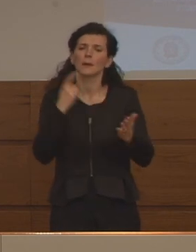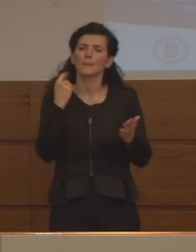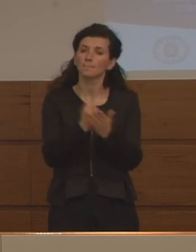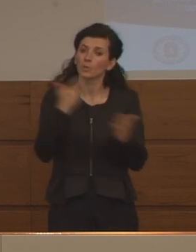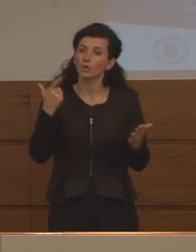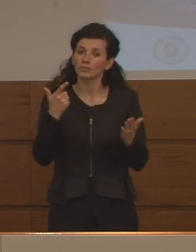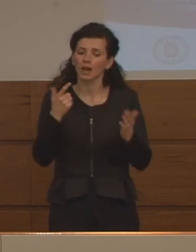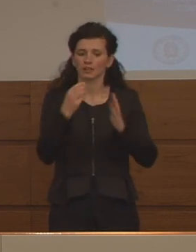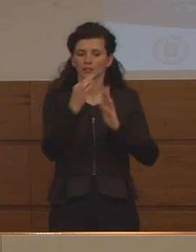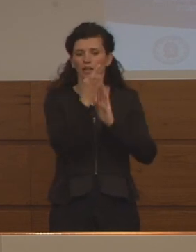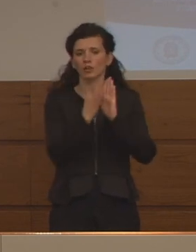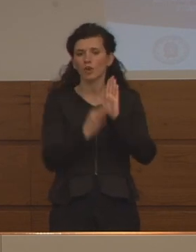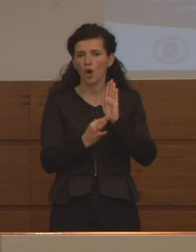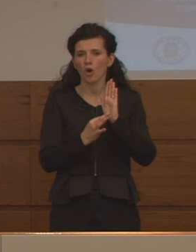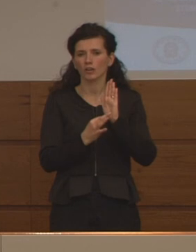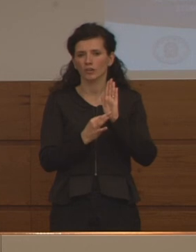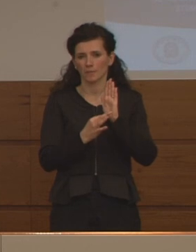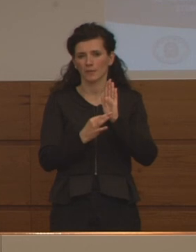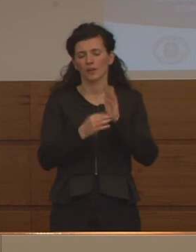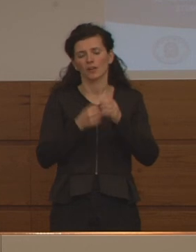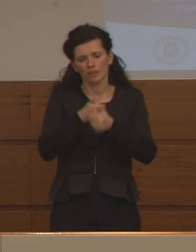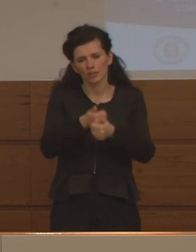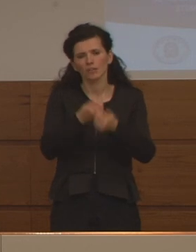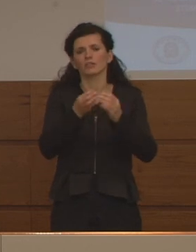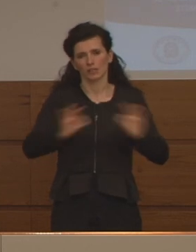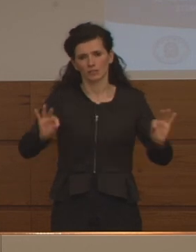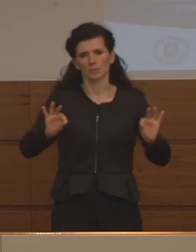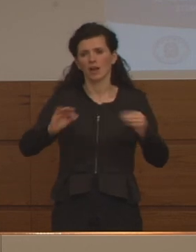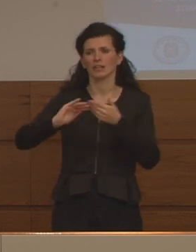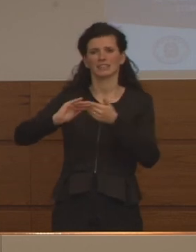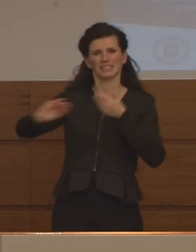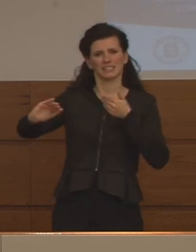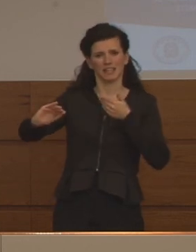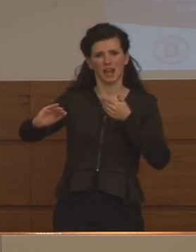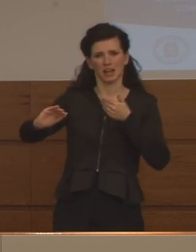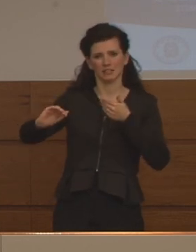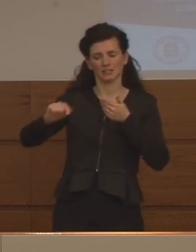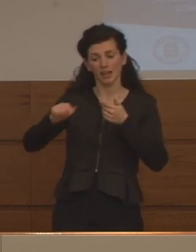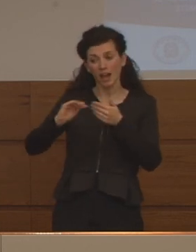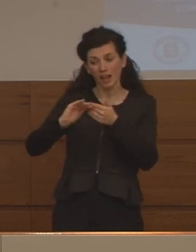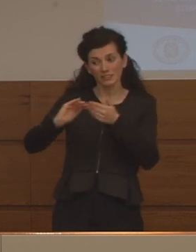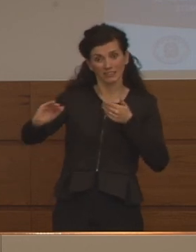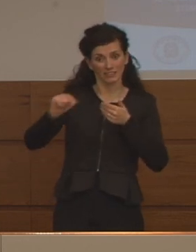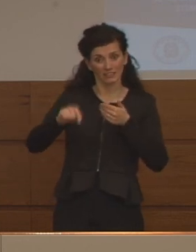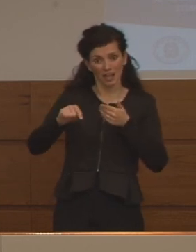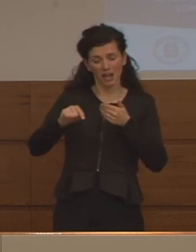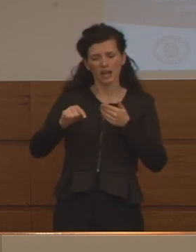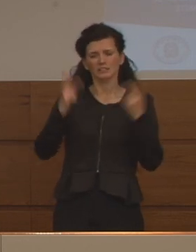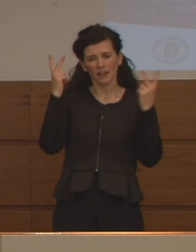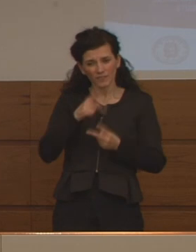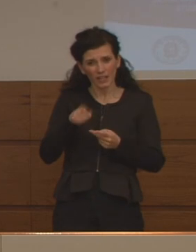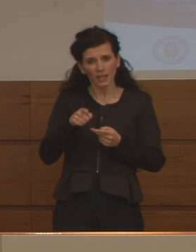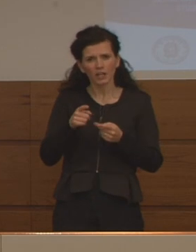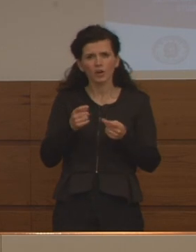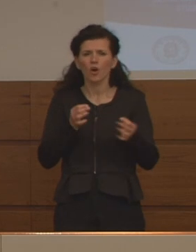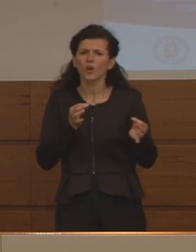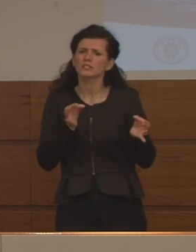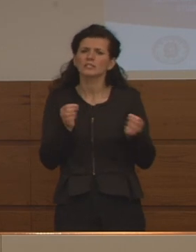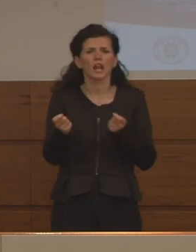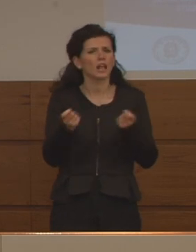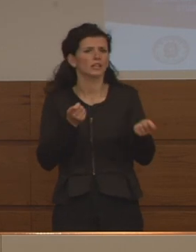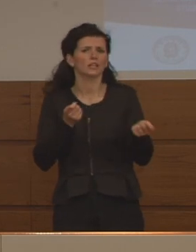le norme di distanziamento sociale che rappresentano la strategia più efficace per